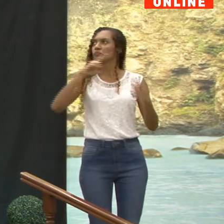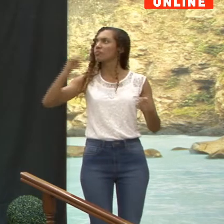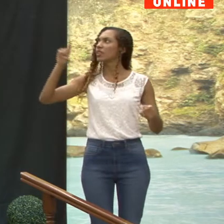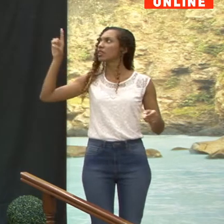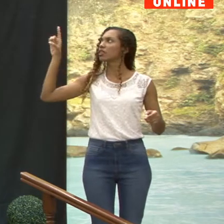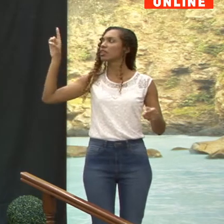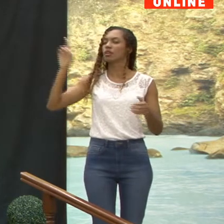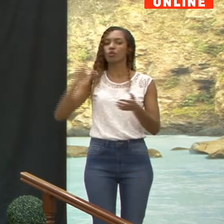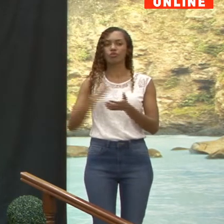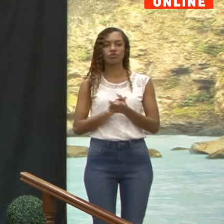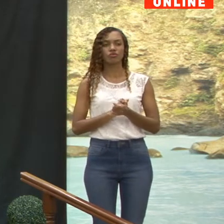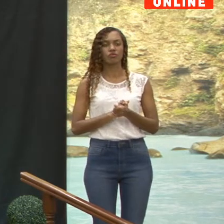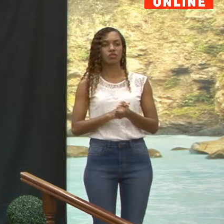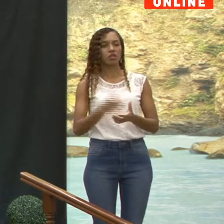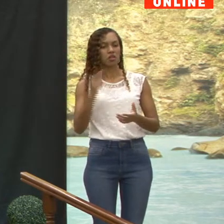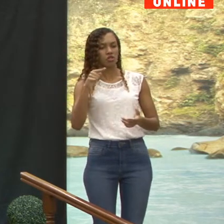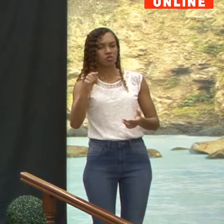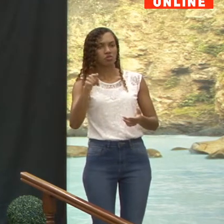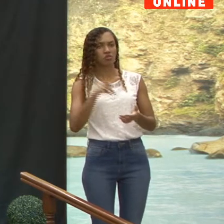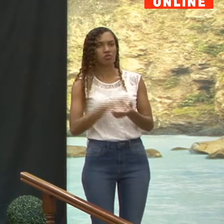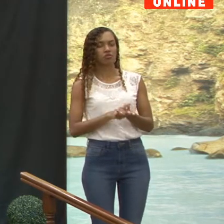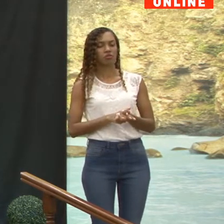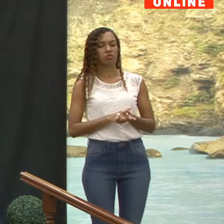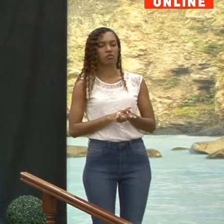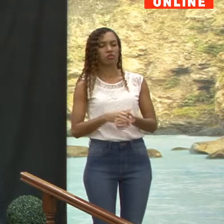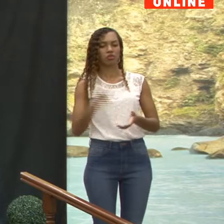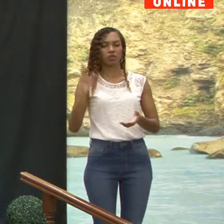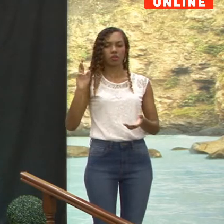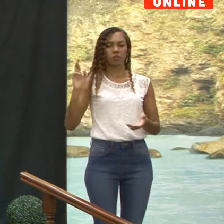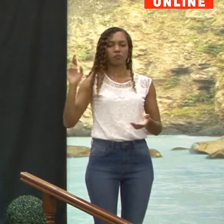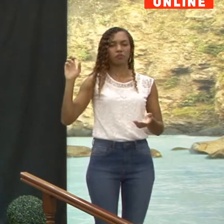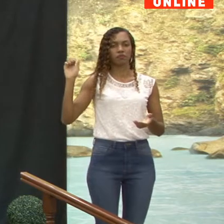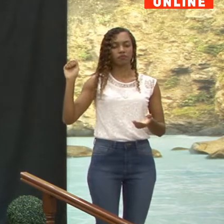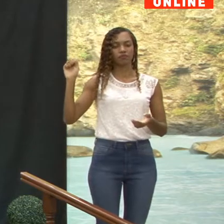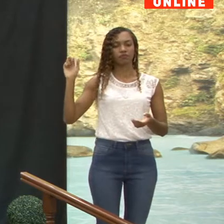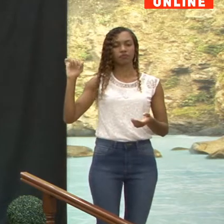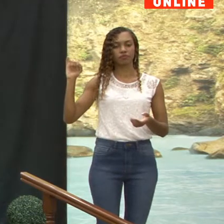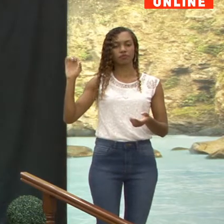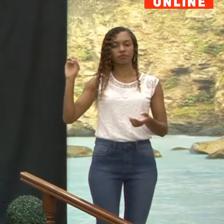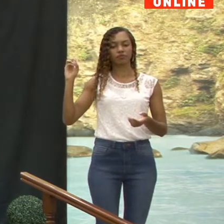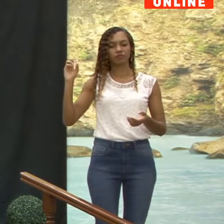você pastoreia e que você não conhece por dentro.